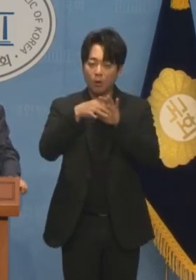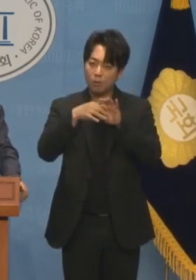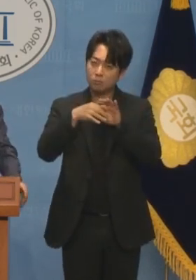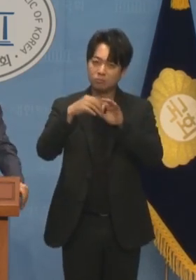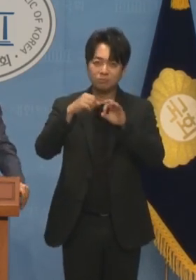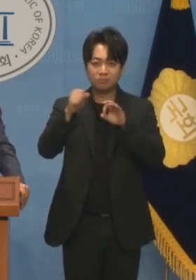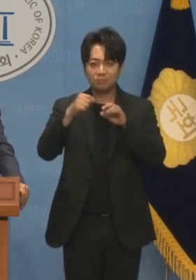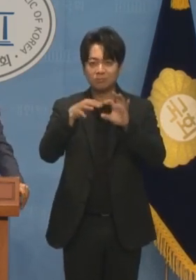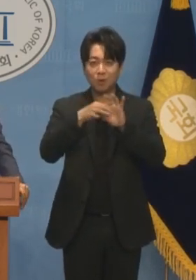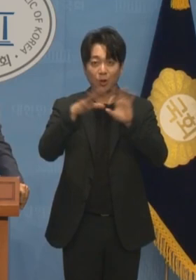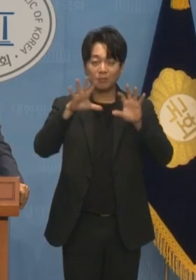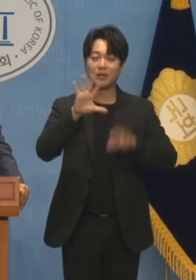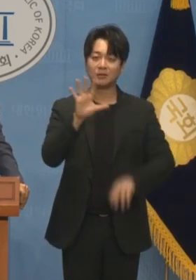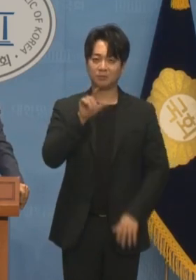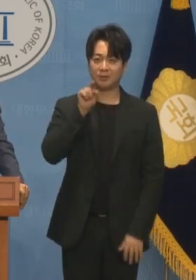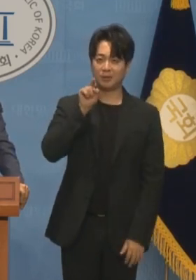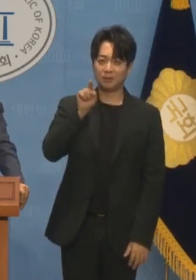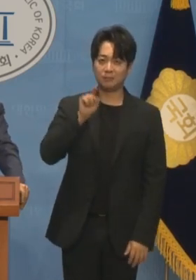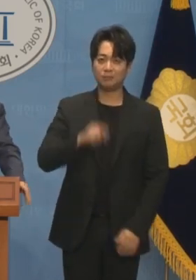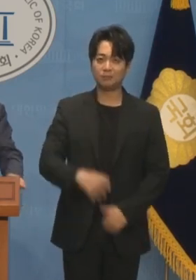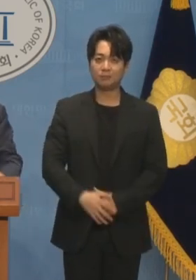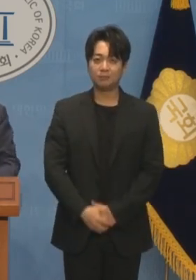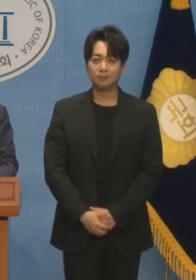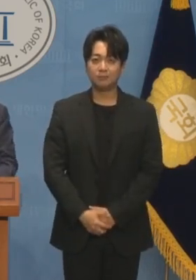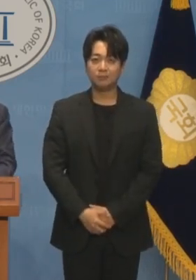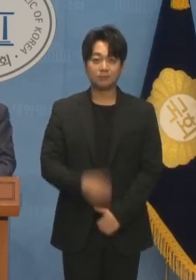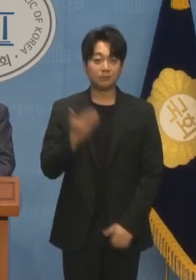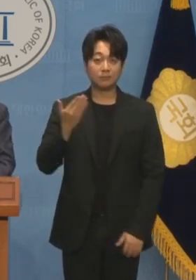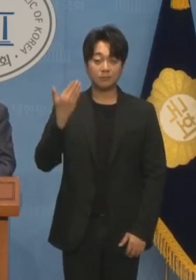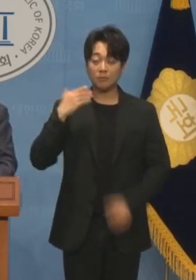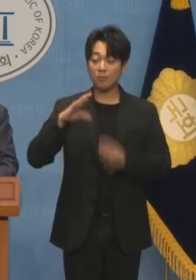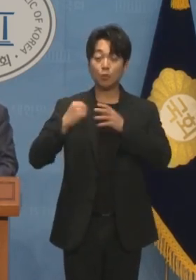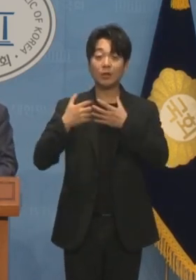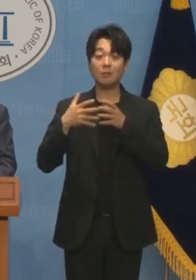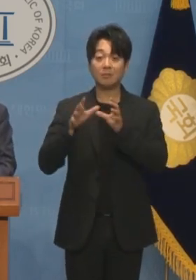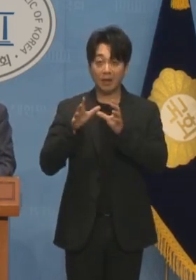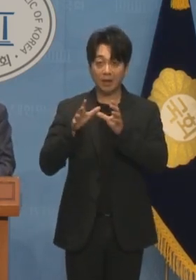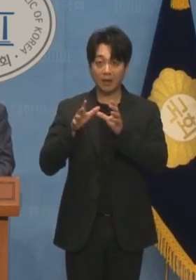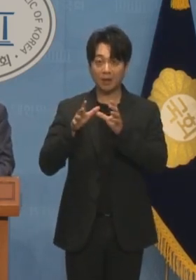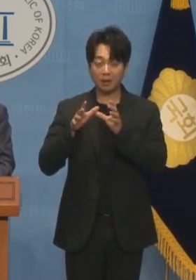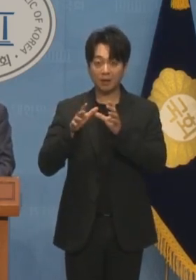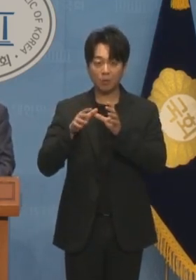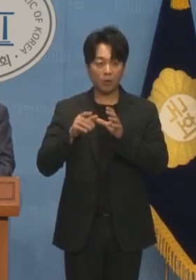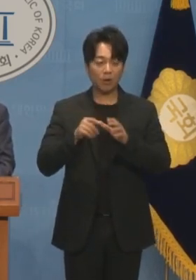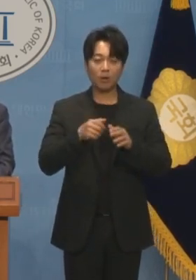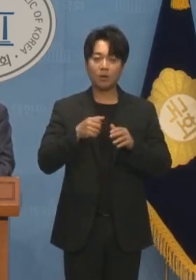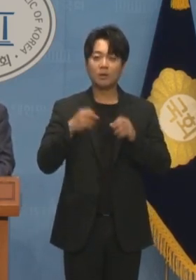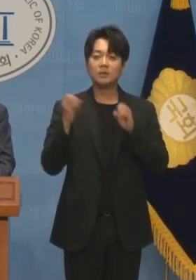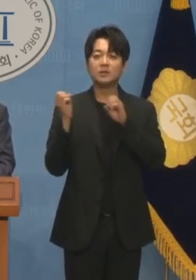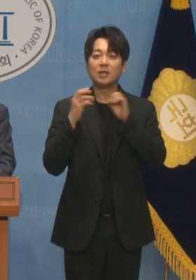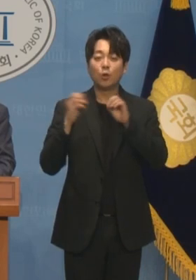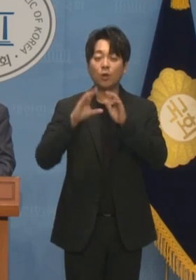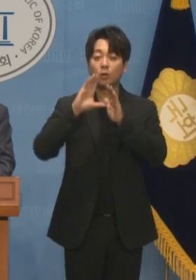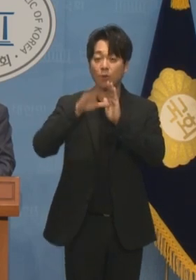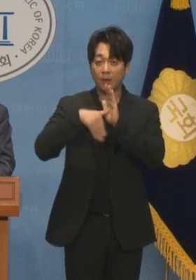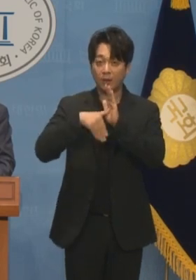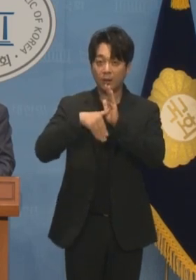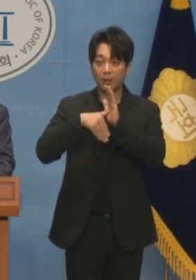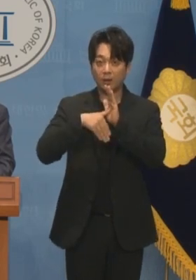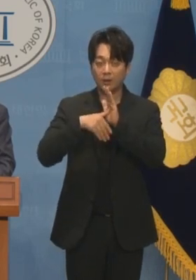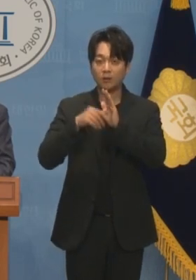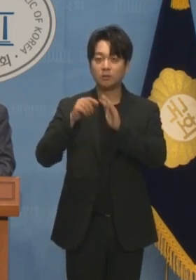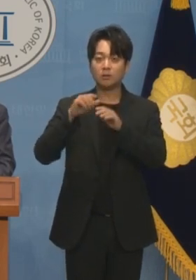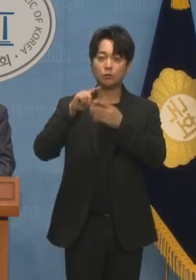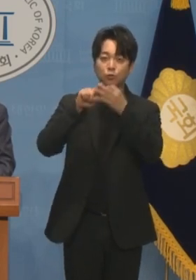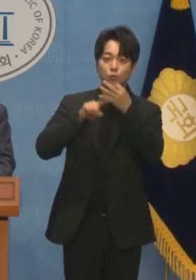윤 후보는 국힘당 내 TV 경선 토론회에 손바닥 임금 왕자를 무려 3차례에